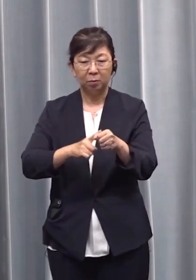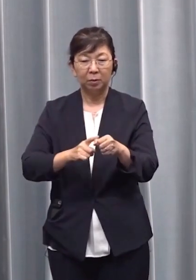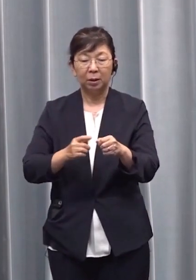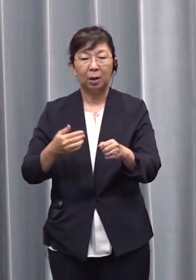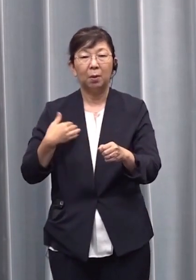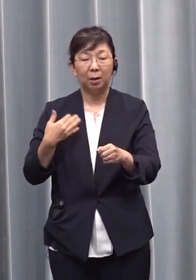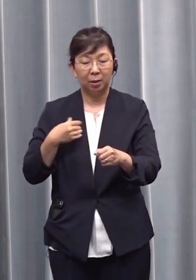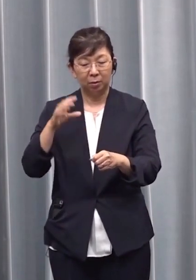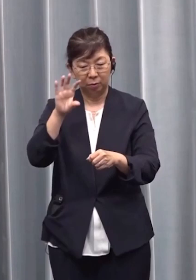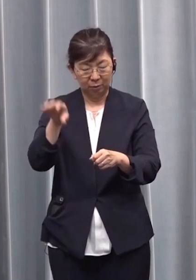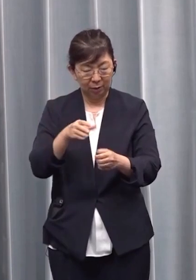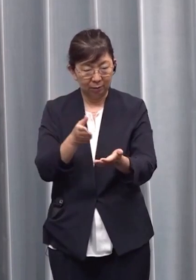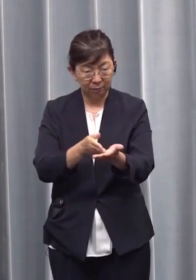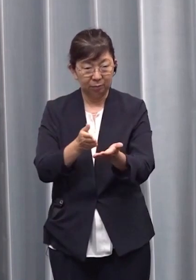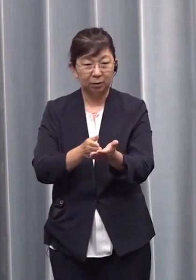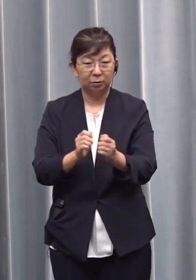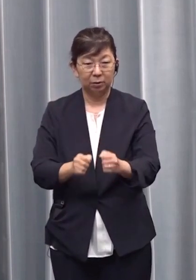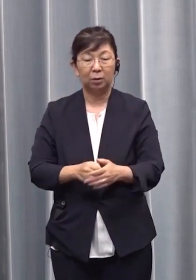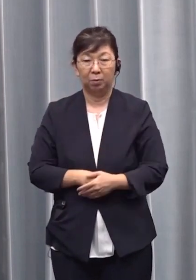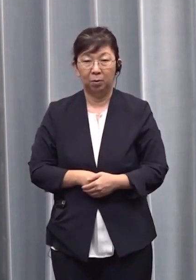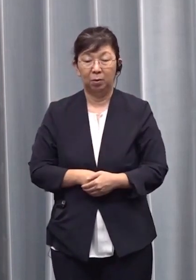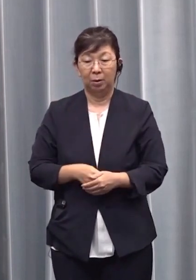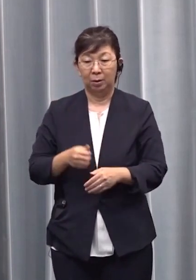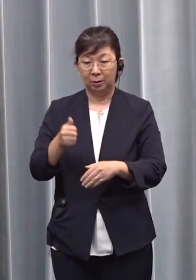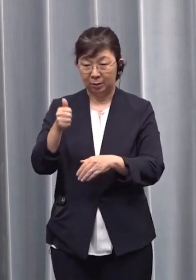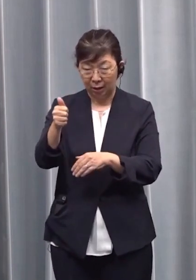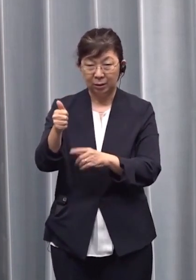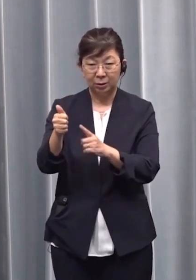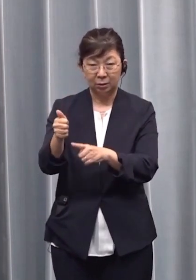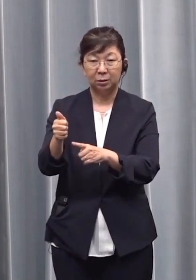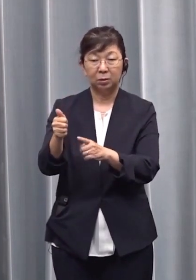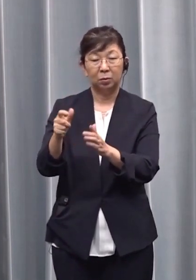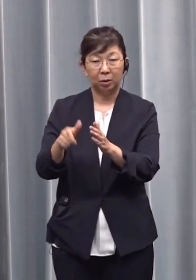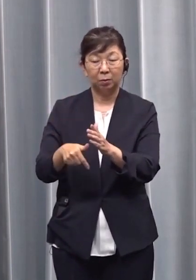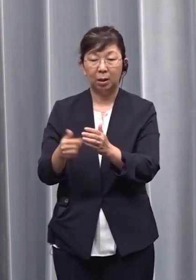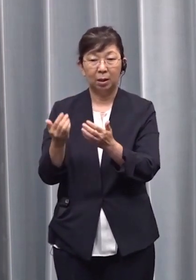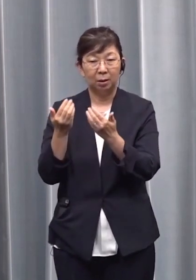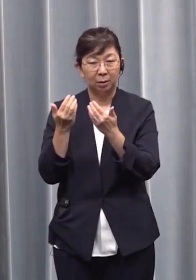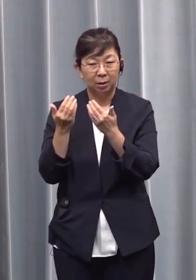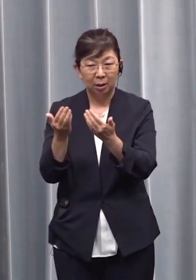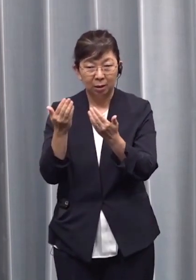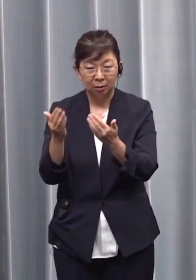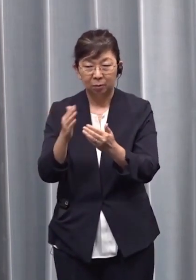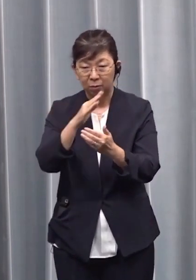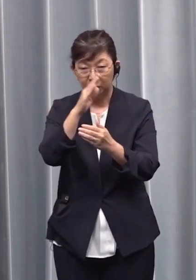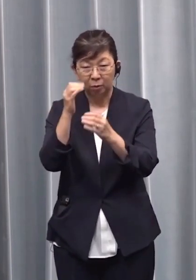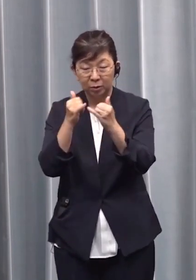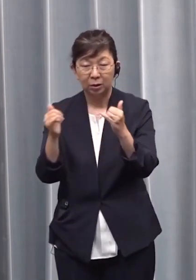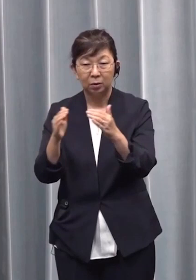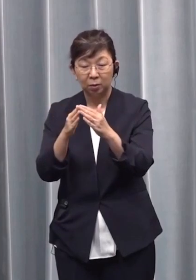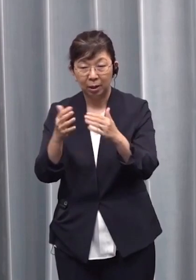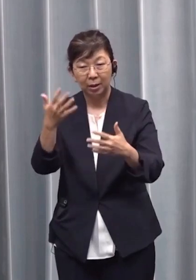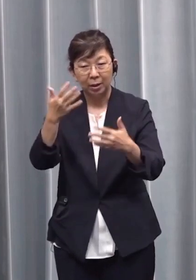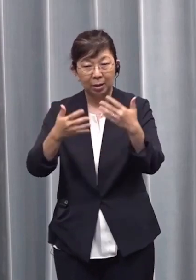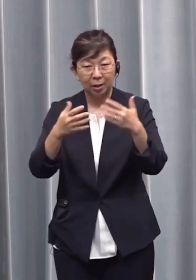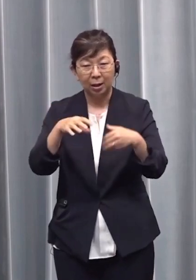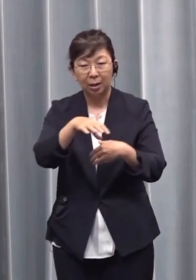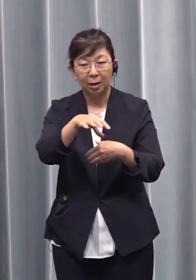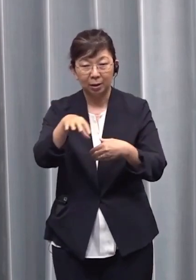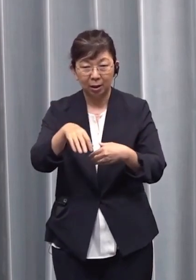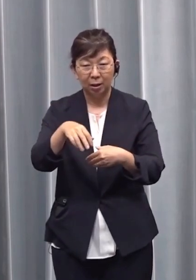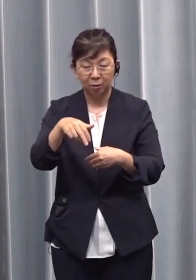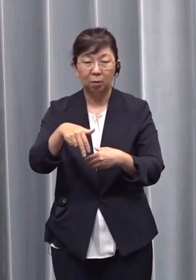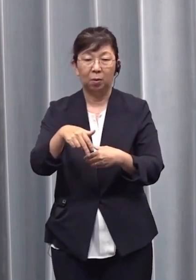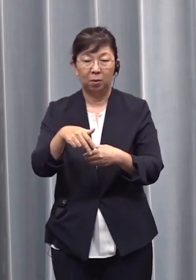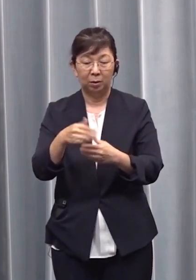伝えさせていただきますけれど、小倉さんは担当大臣の時は全くヒアリングを当事者の会、それからこの映画関係のこの睡蓮さんたちの会